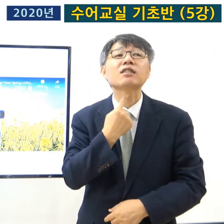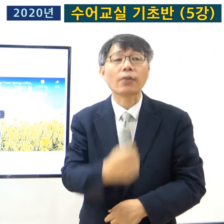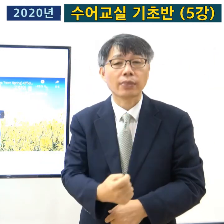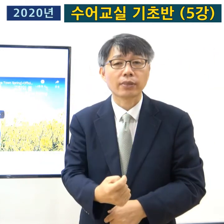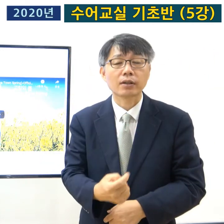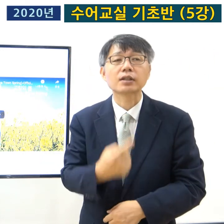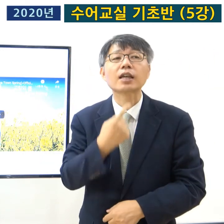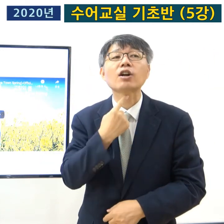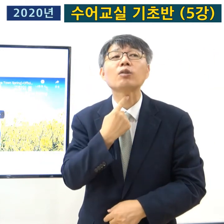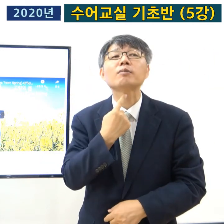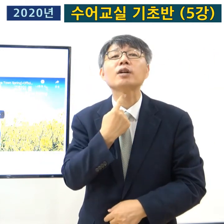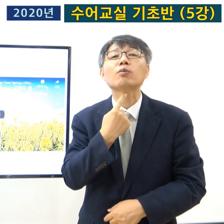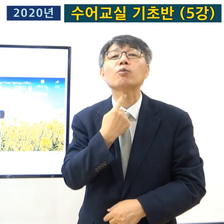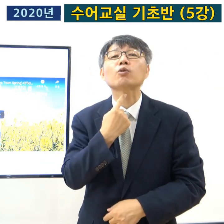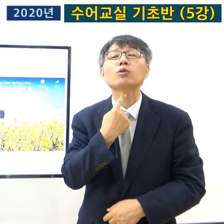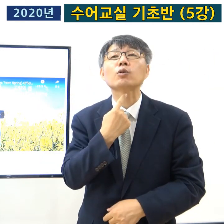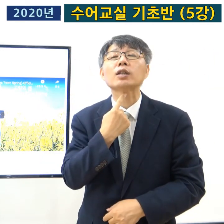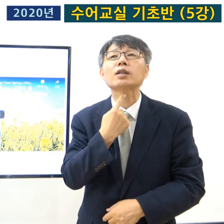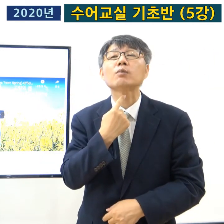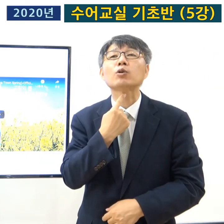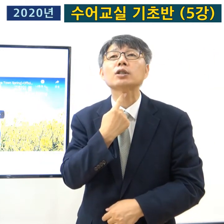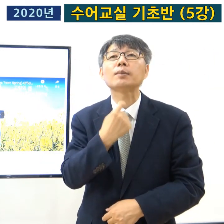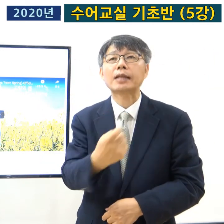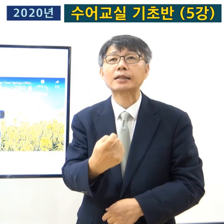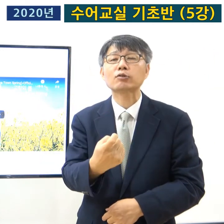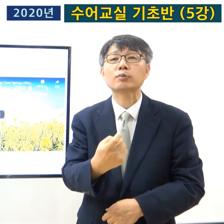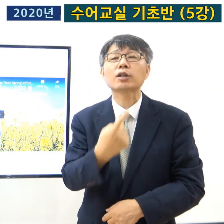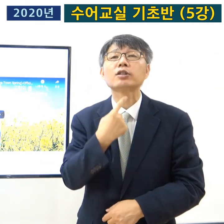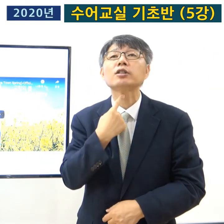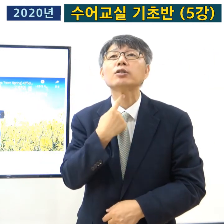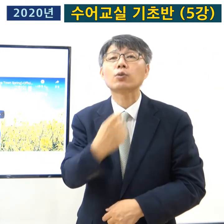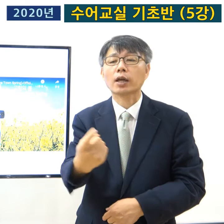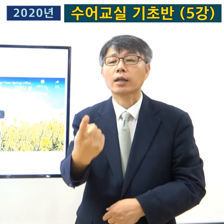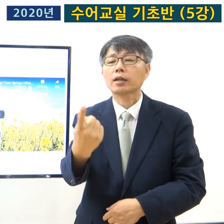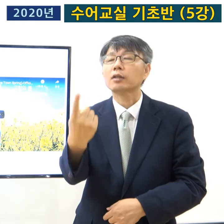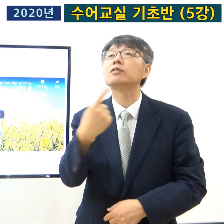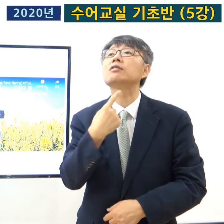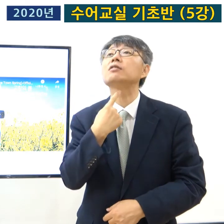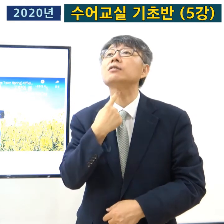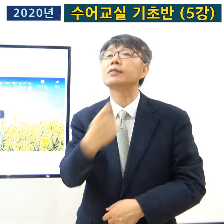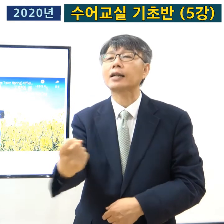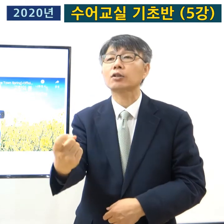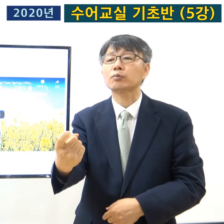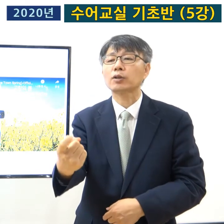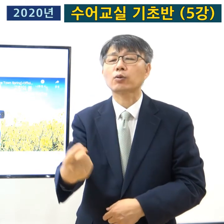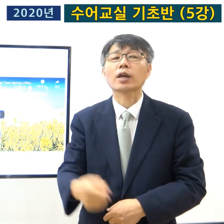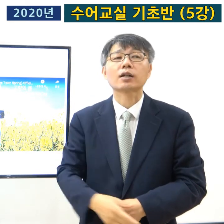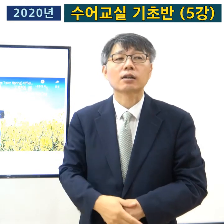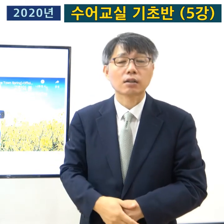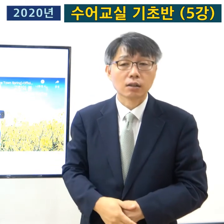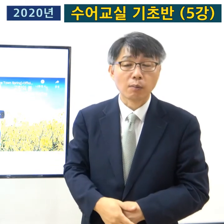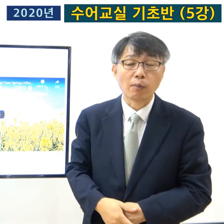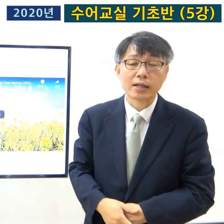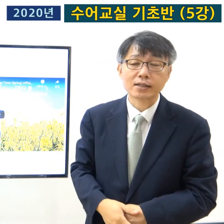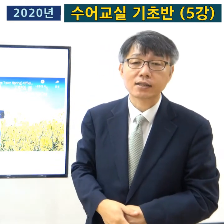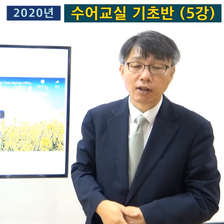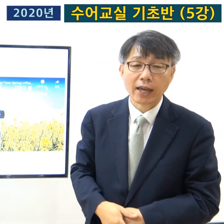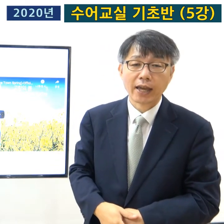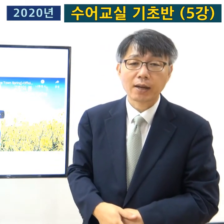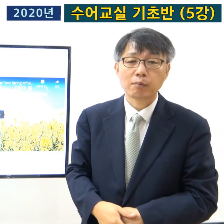살던 이게 경험입니다. 여기 목에서 한번 탁 쳐주면 이렇게 탁 쳐주면 이게 뭐뭐 했을 적에